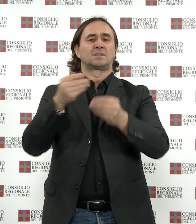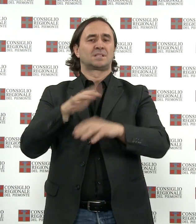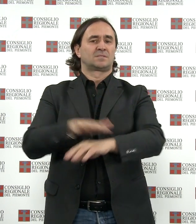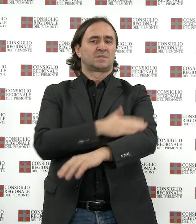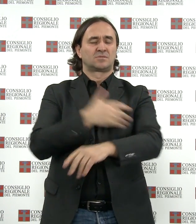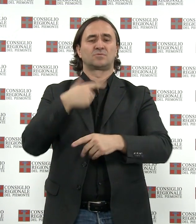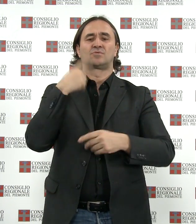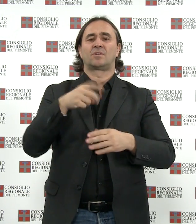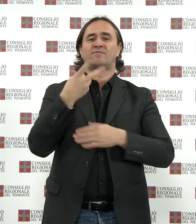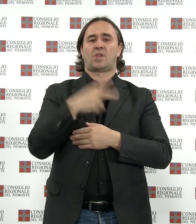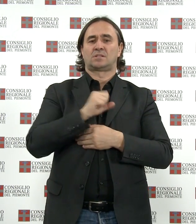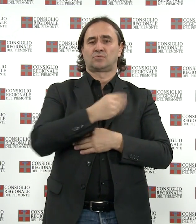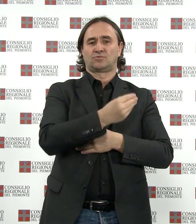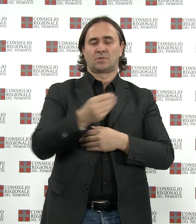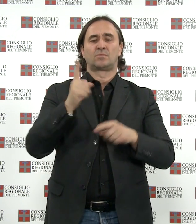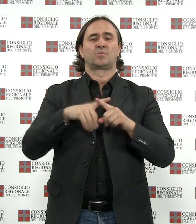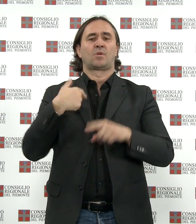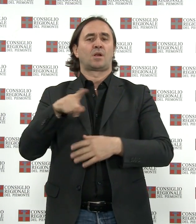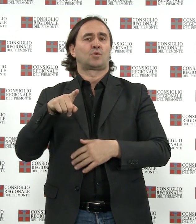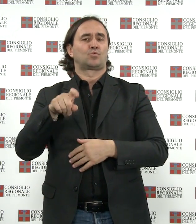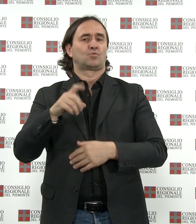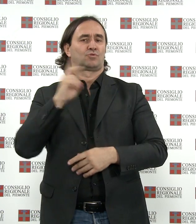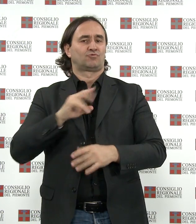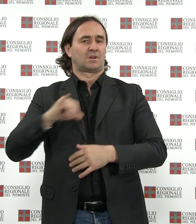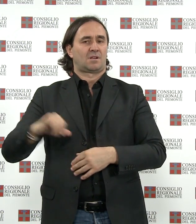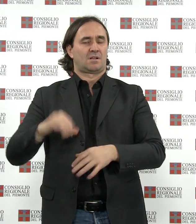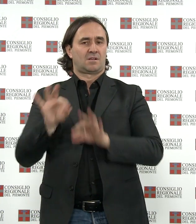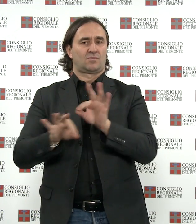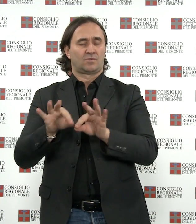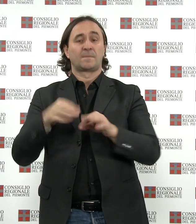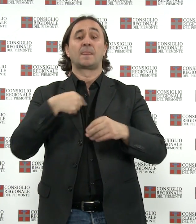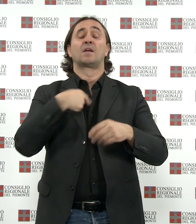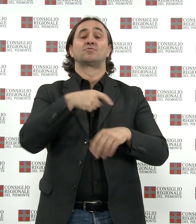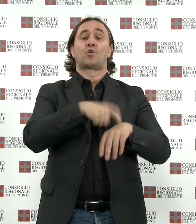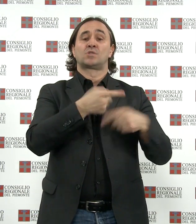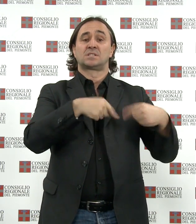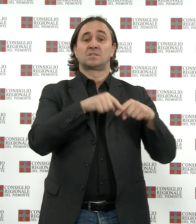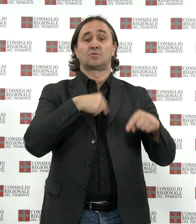e della prevenzione dei tumori. Il Consiglio regionale parteciperà con un proprio gruppo.